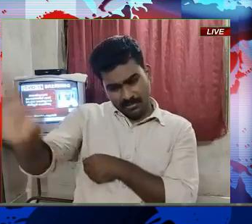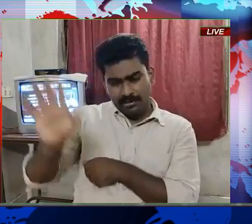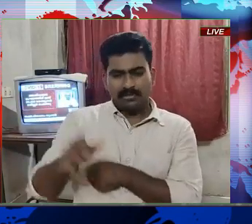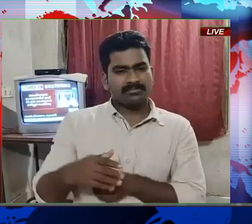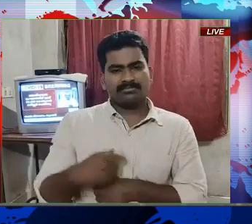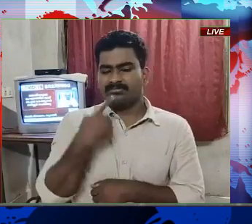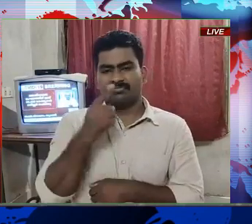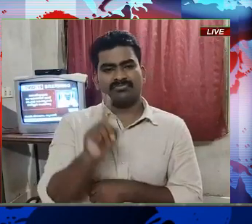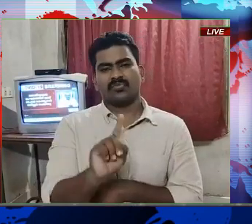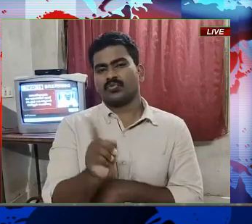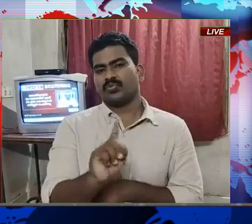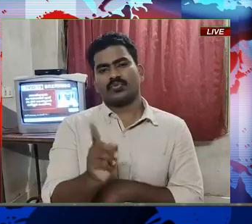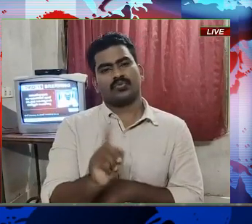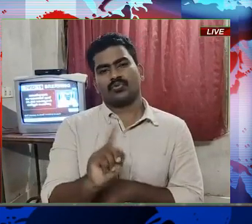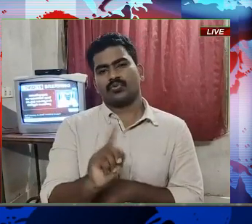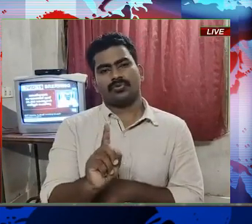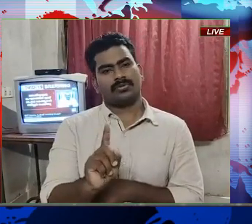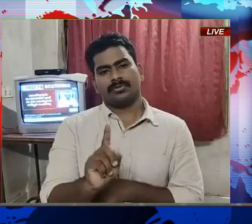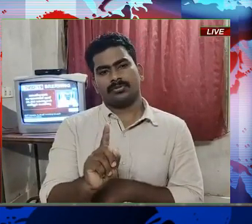മതിയായ താമസ സൗകര്യവും